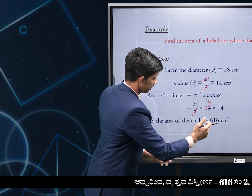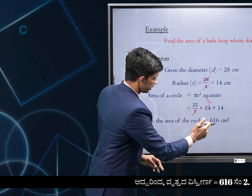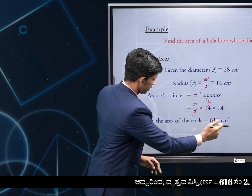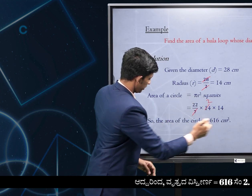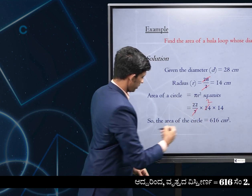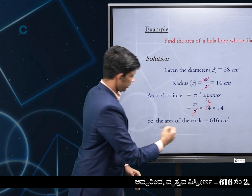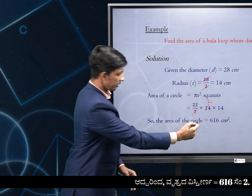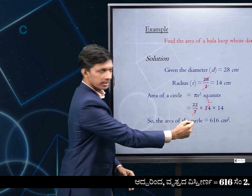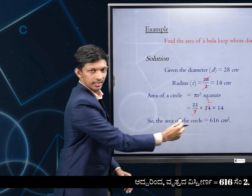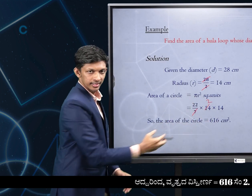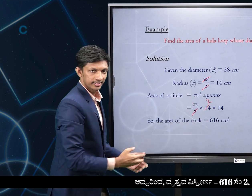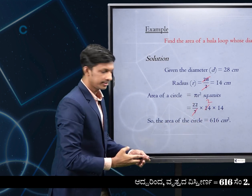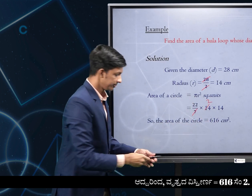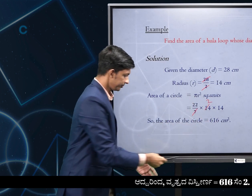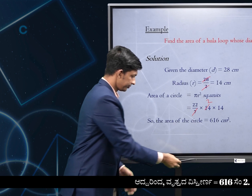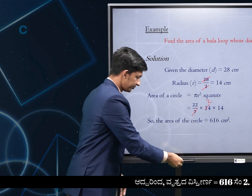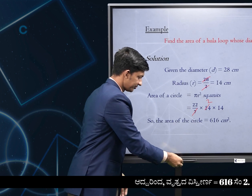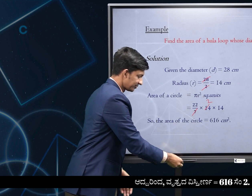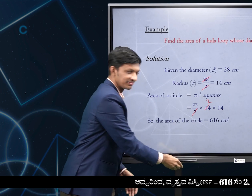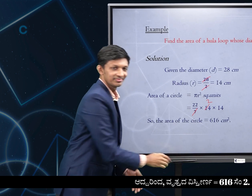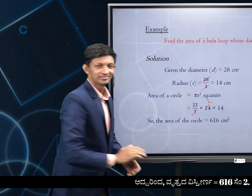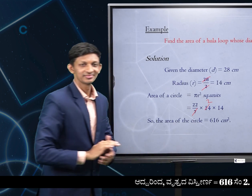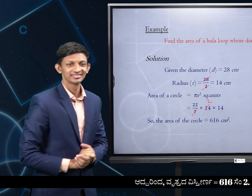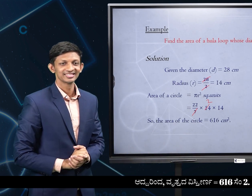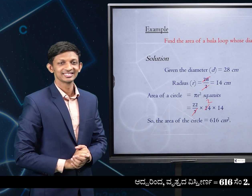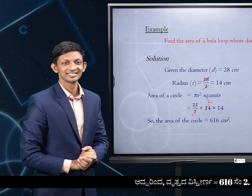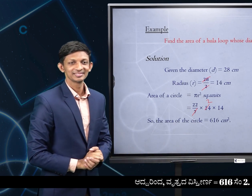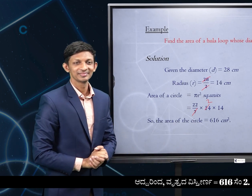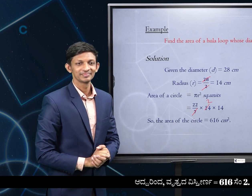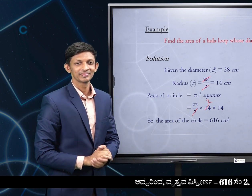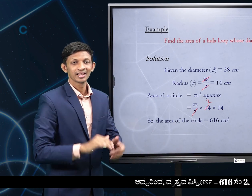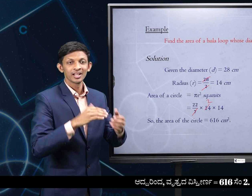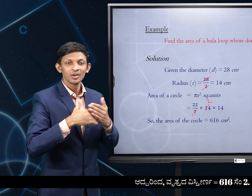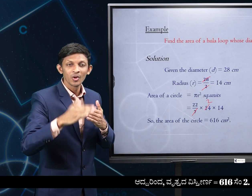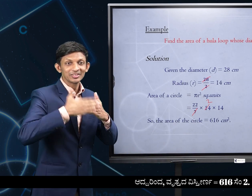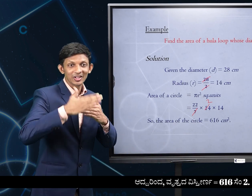ಆದ್ದರಿಂದ ವೃತ್ತದ ವಿಸ್ತೀರ್ಣ = 616 ಸೆಂಟಿಮೀಟರ್ ಸ್ಕ್ವೇರ್.